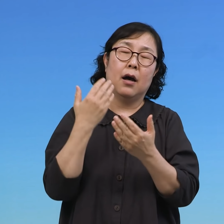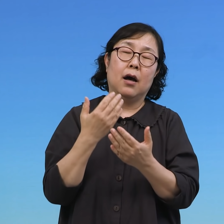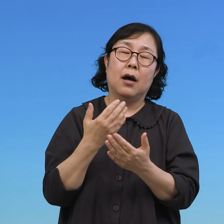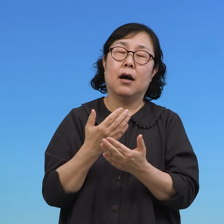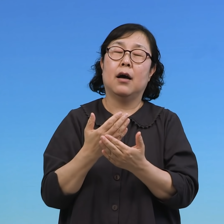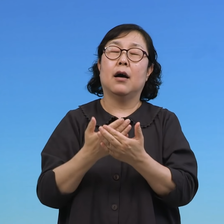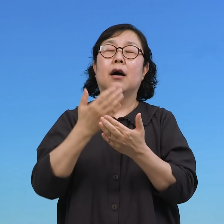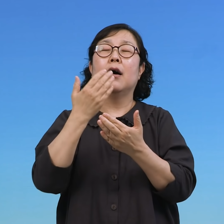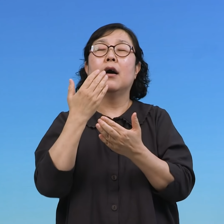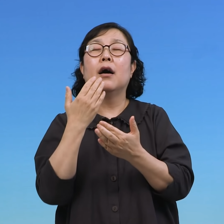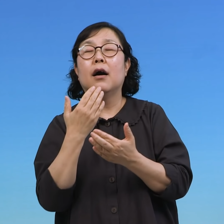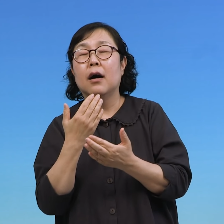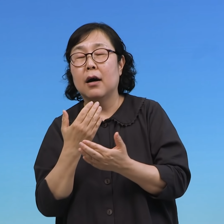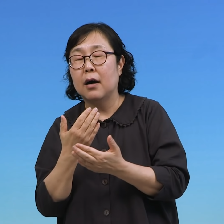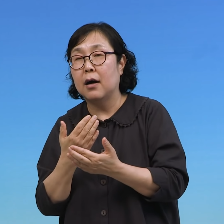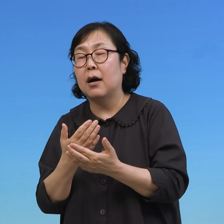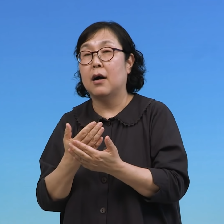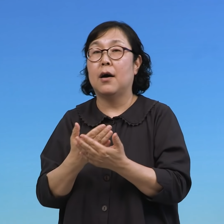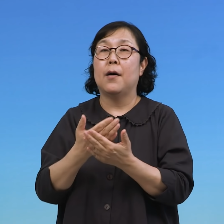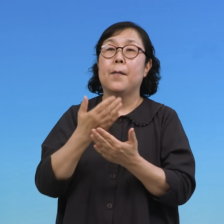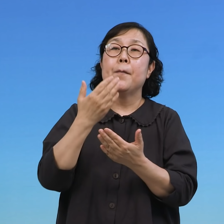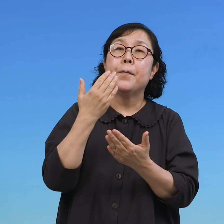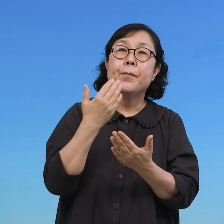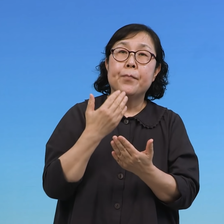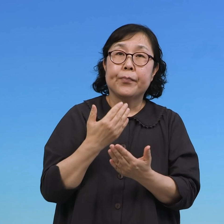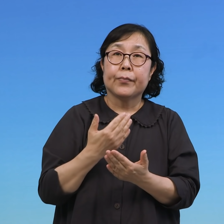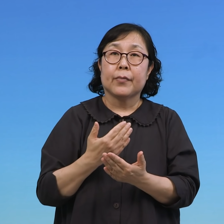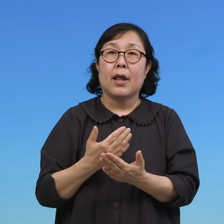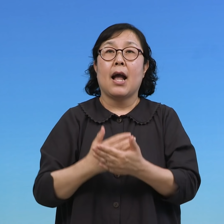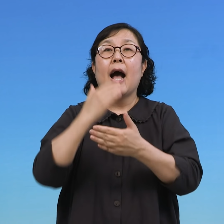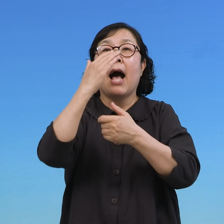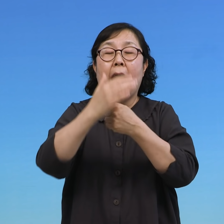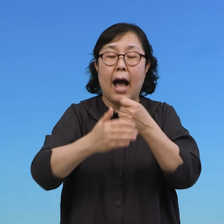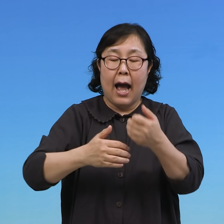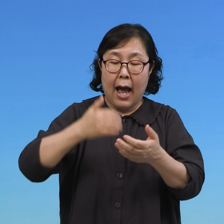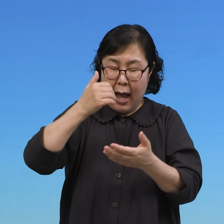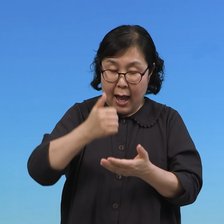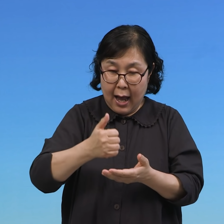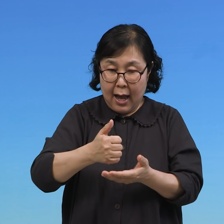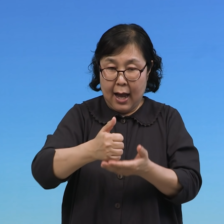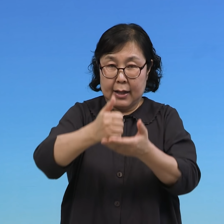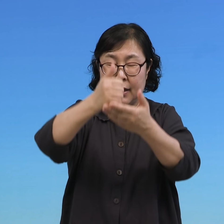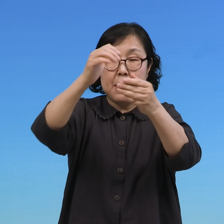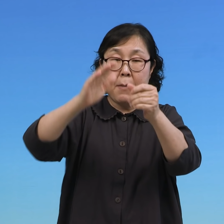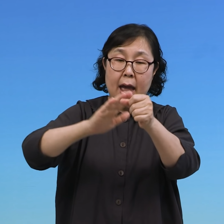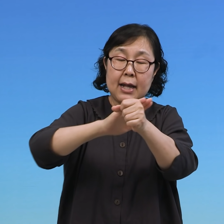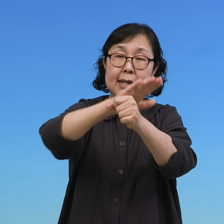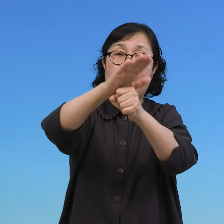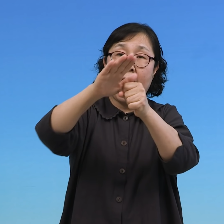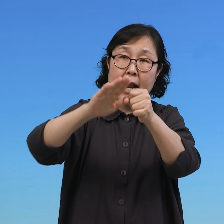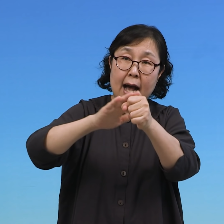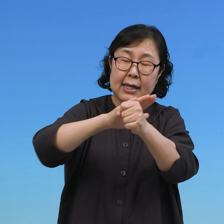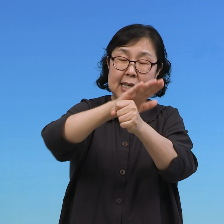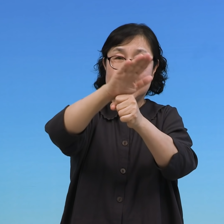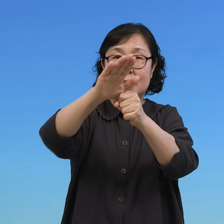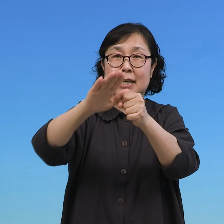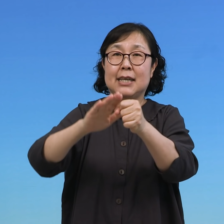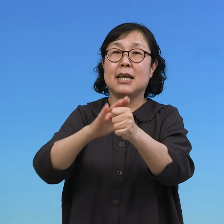밀이 땅에 떨어져 죽으면 많은 열매를 맺느니라. 하나님의 사랑이